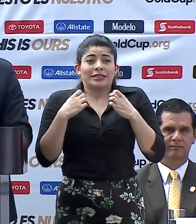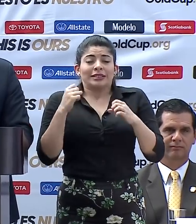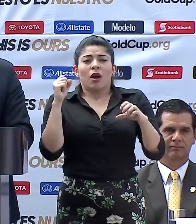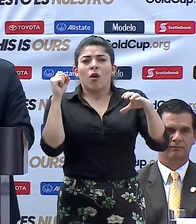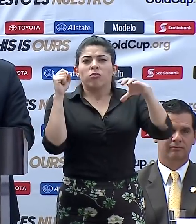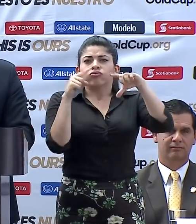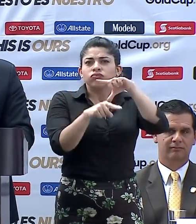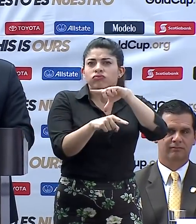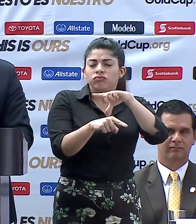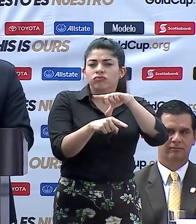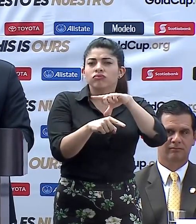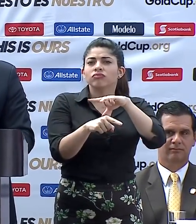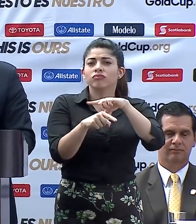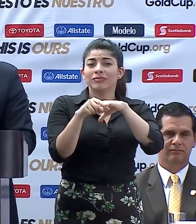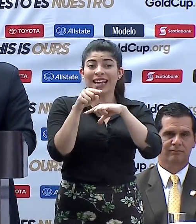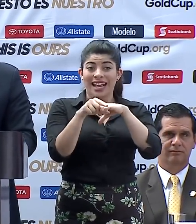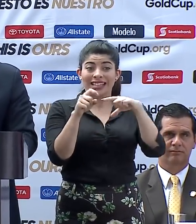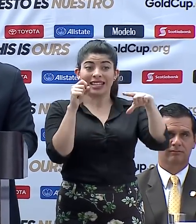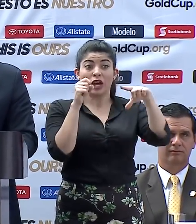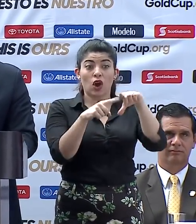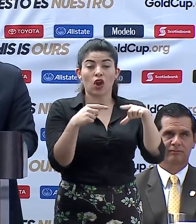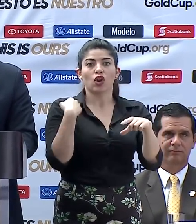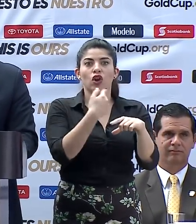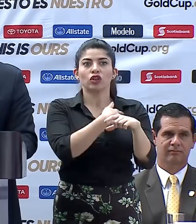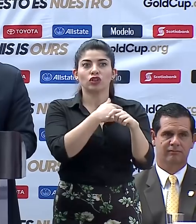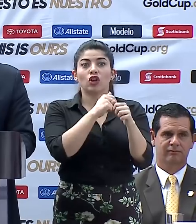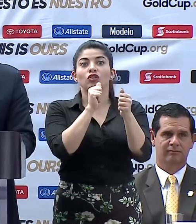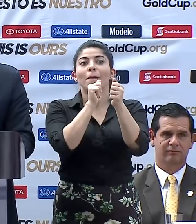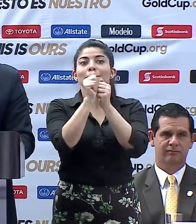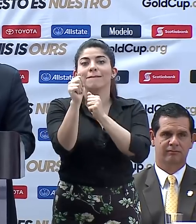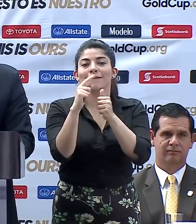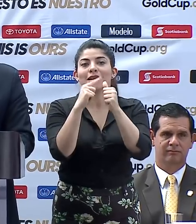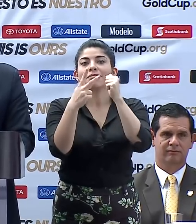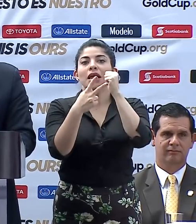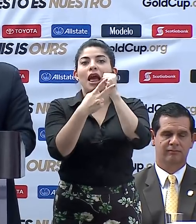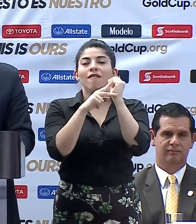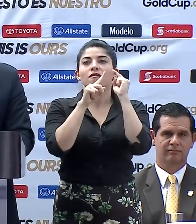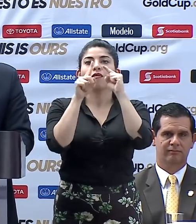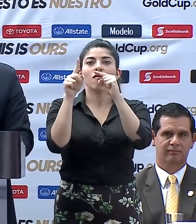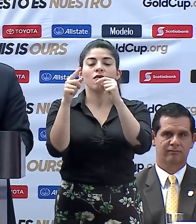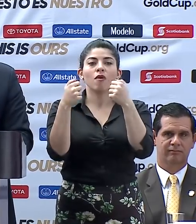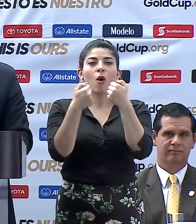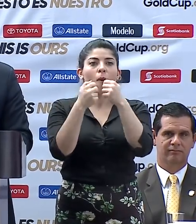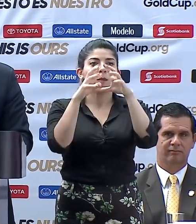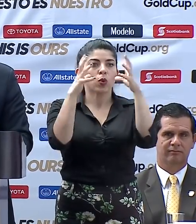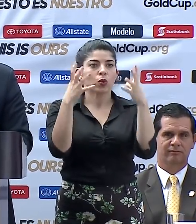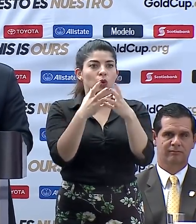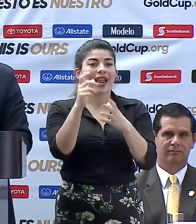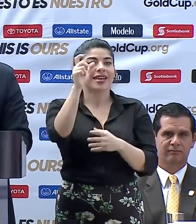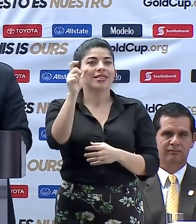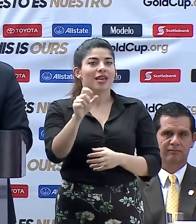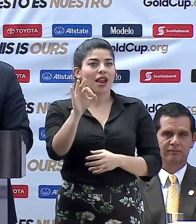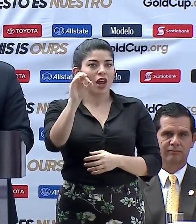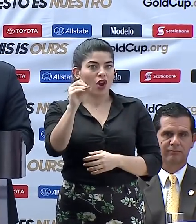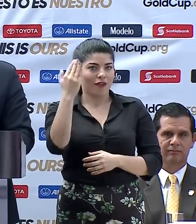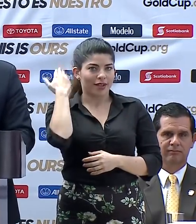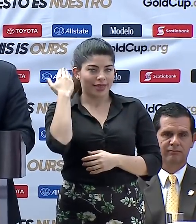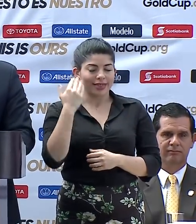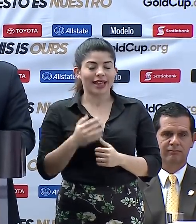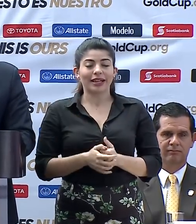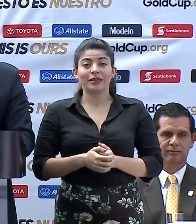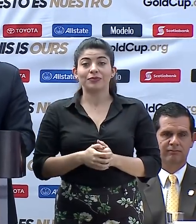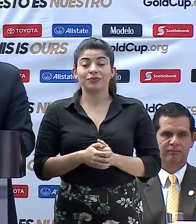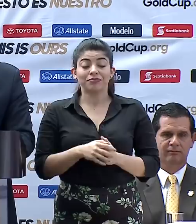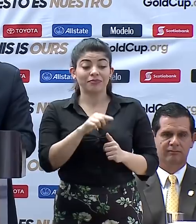gol con el cual clasificamos a nuestro primer mundial en Italia 90.